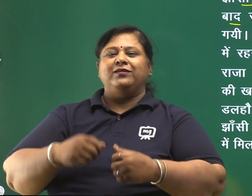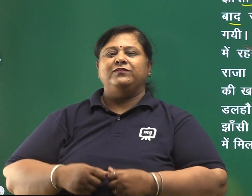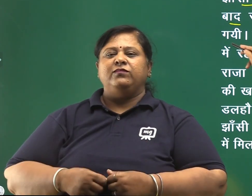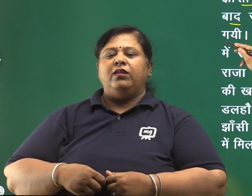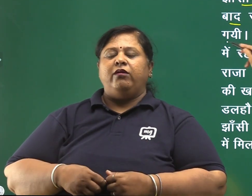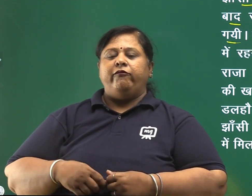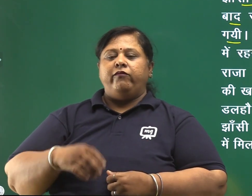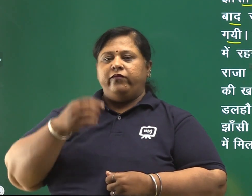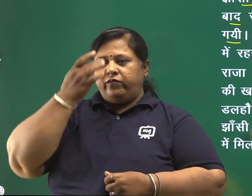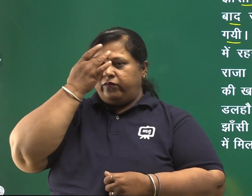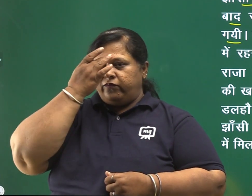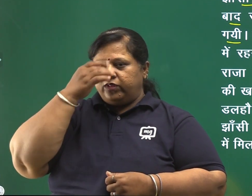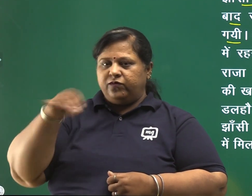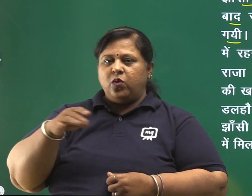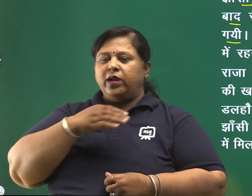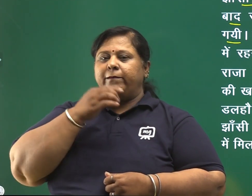विधवा हो गई।